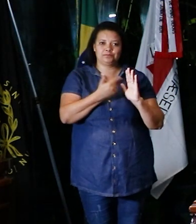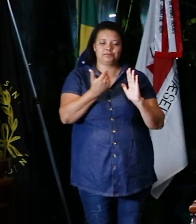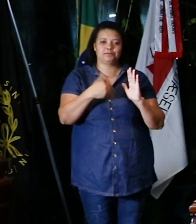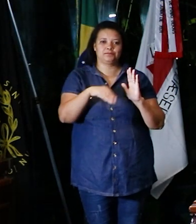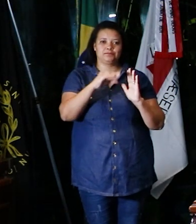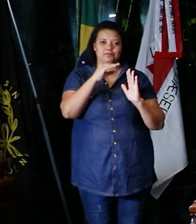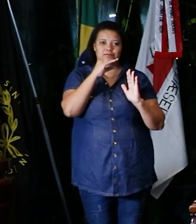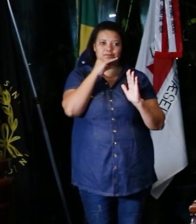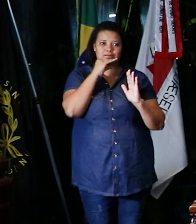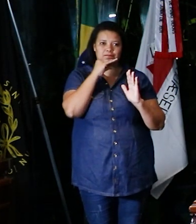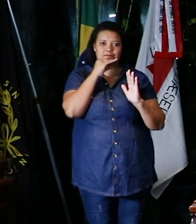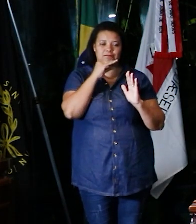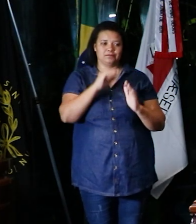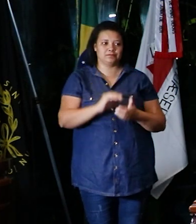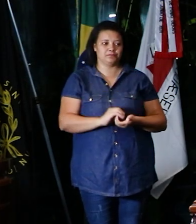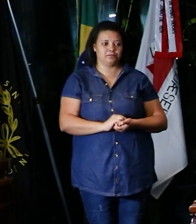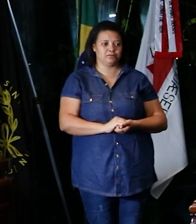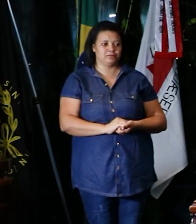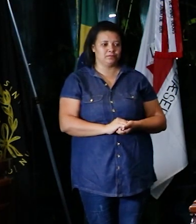né?